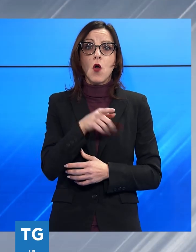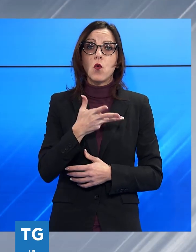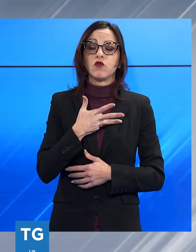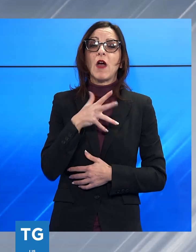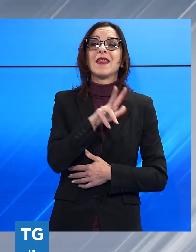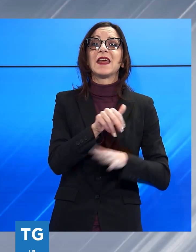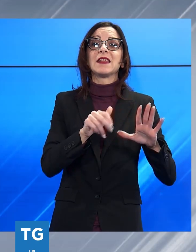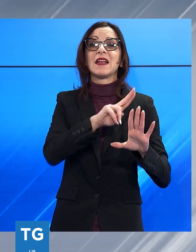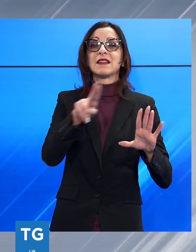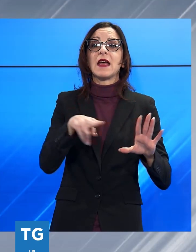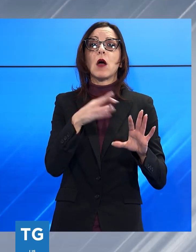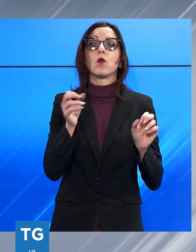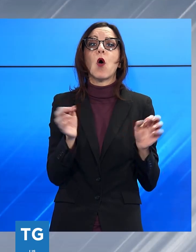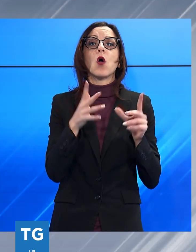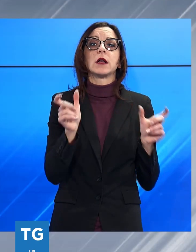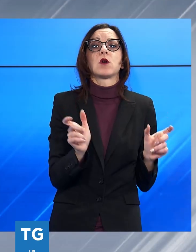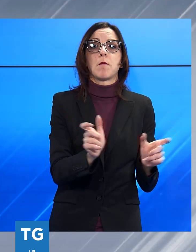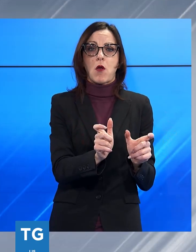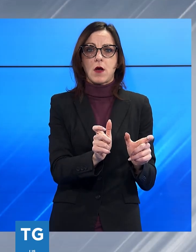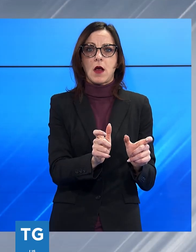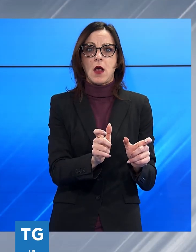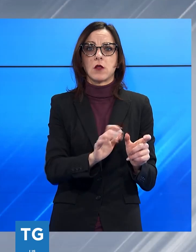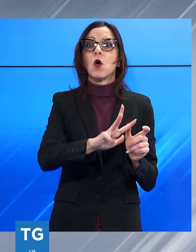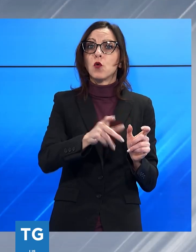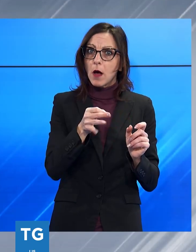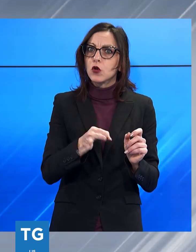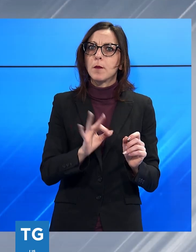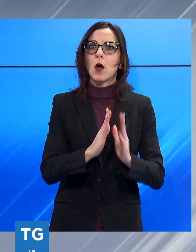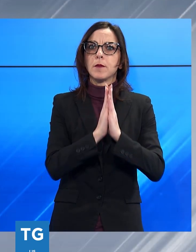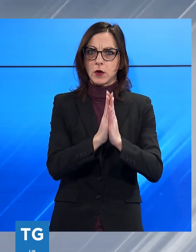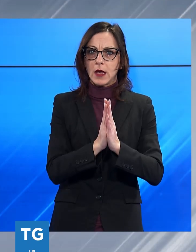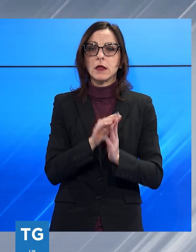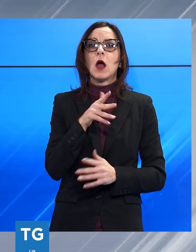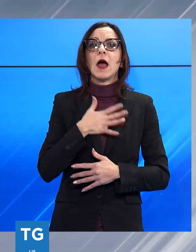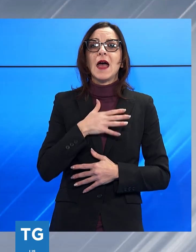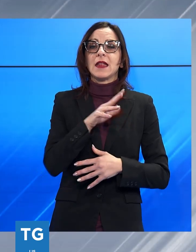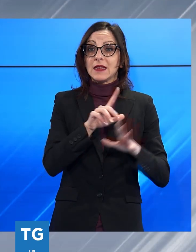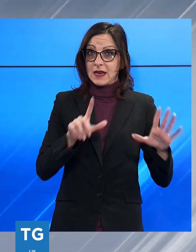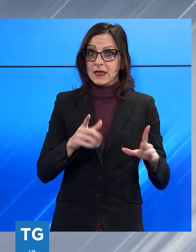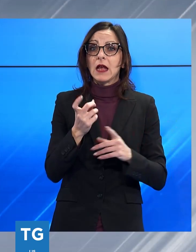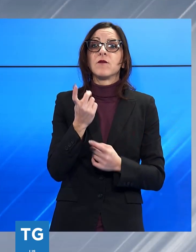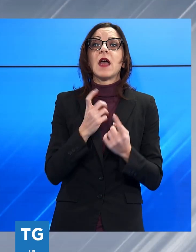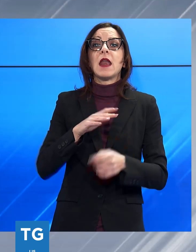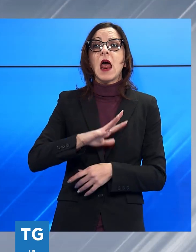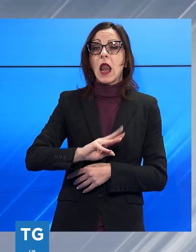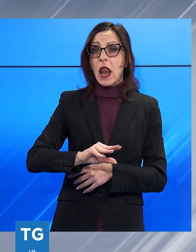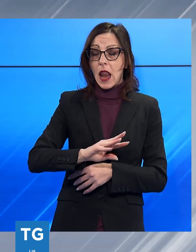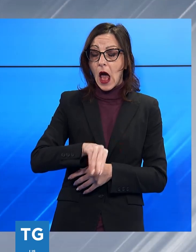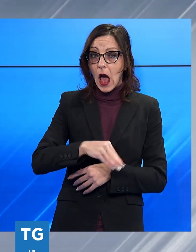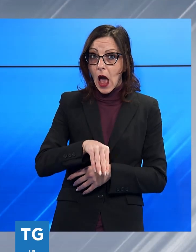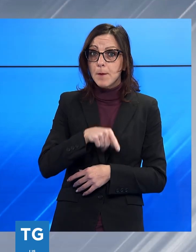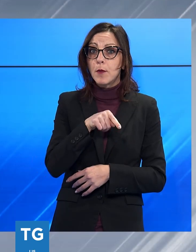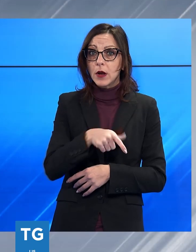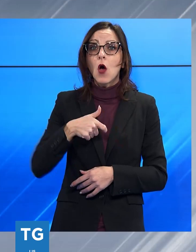si era impossessato dal luogo di culto si tratta di un quarantasettenne napoletano che da tempo gravita in Toscana e che ora dovrà rispondere